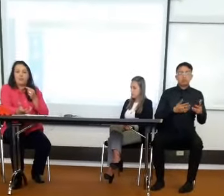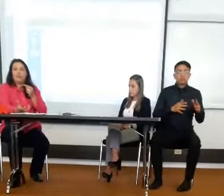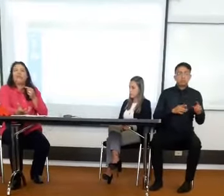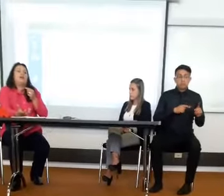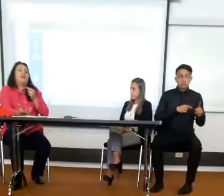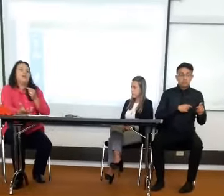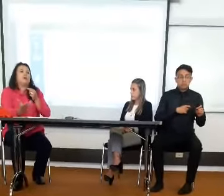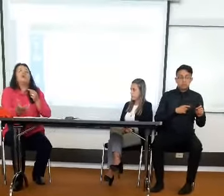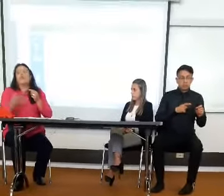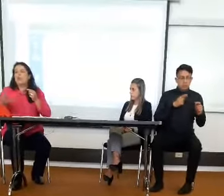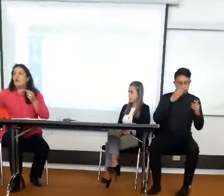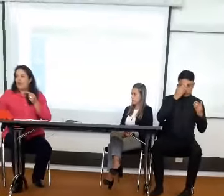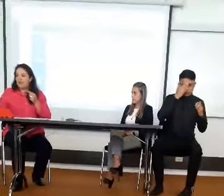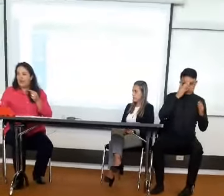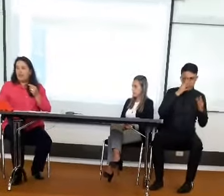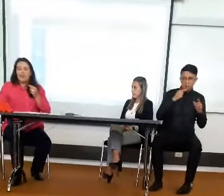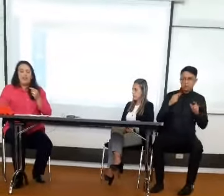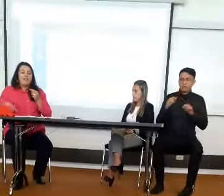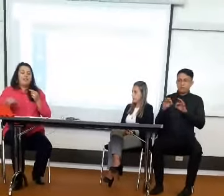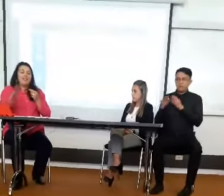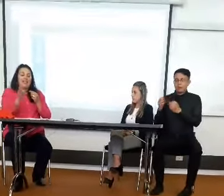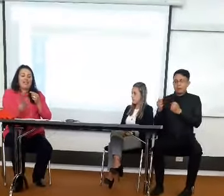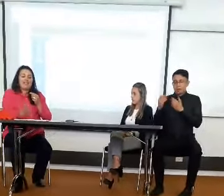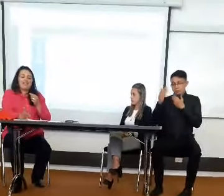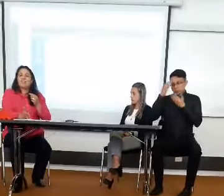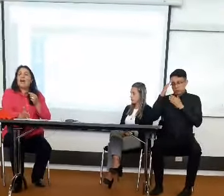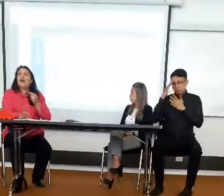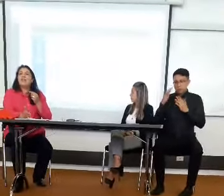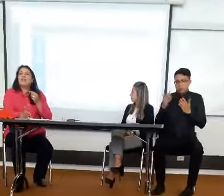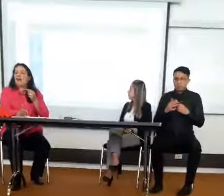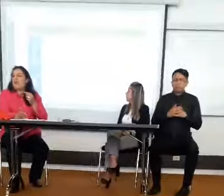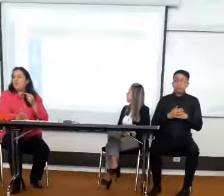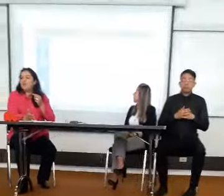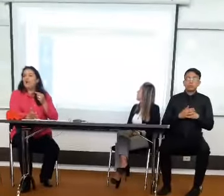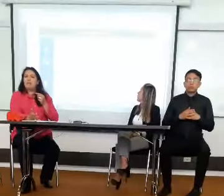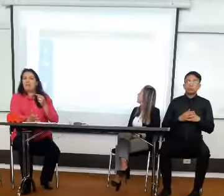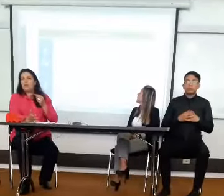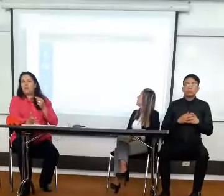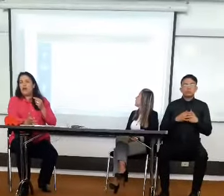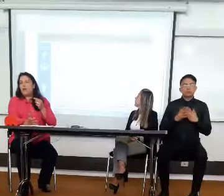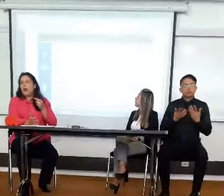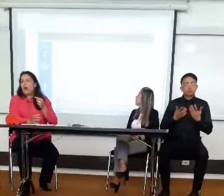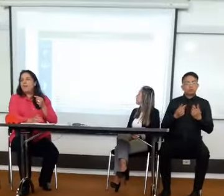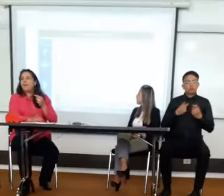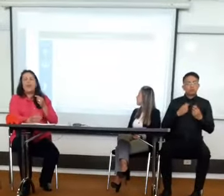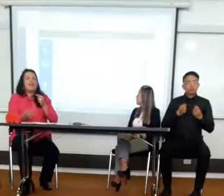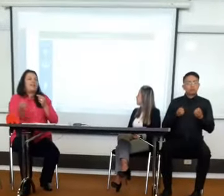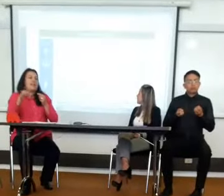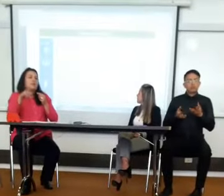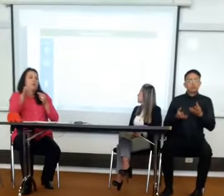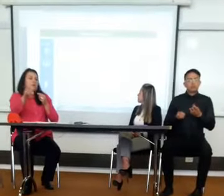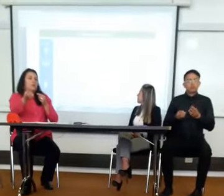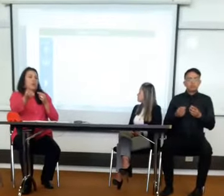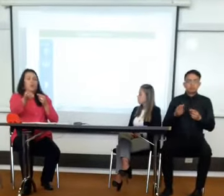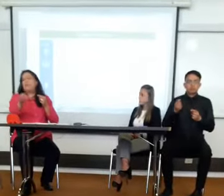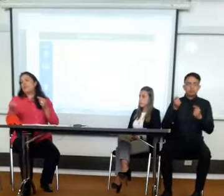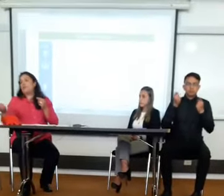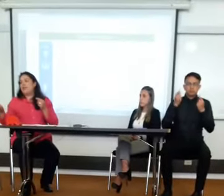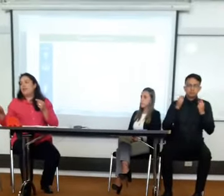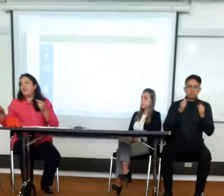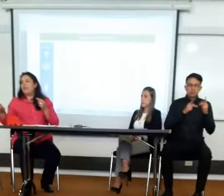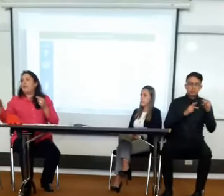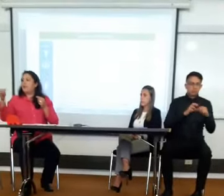brindar apoyo, sino que a veces desconocen de cómo hacerlo. Entonces, la cartilla está orientada a eso, a que el profesional pueda determinar y brindar los apoyos que